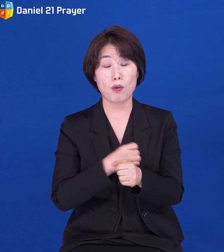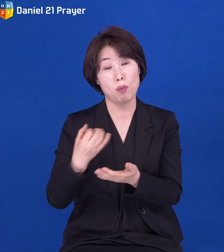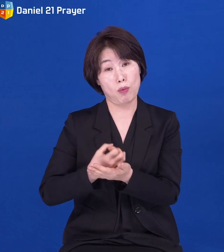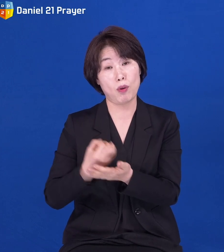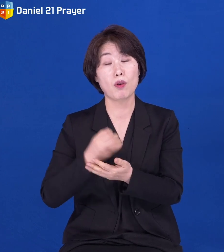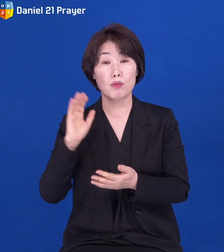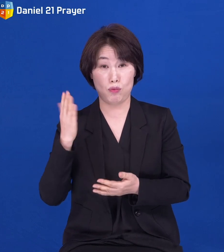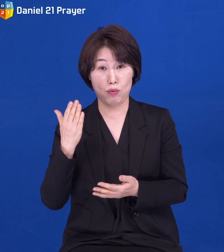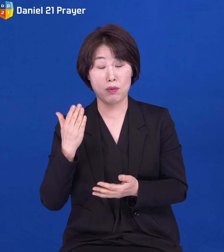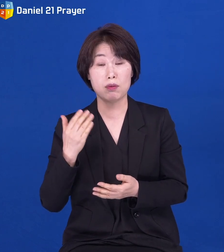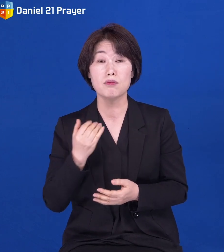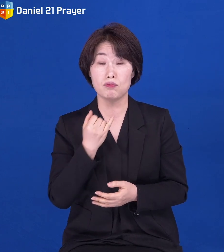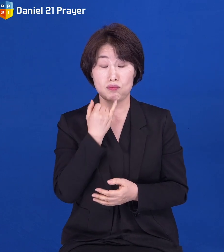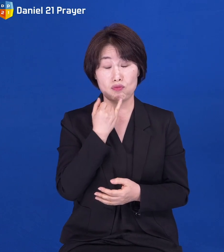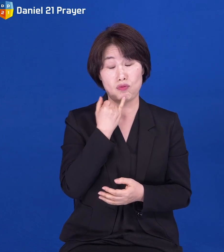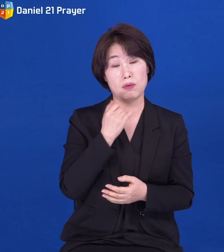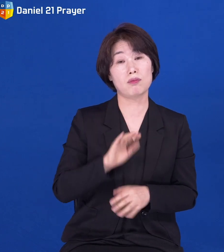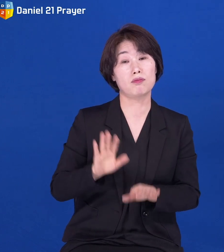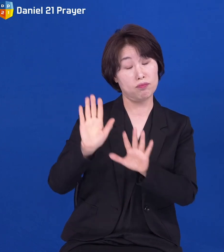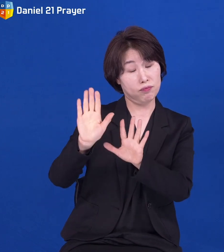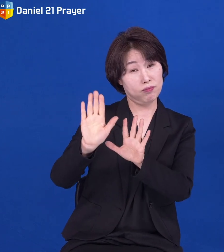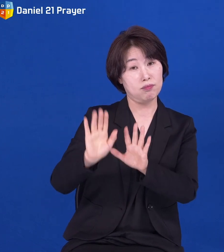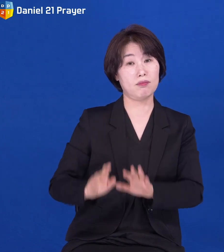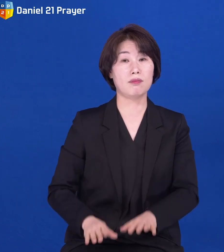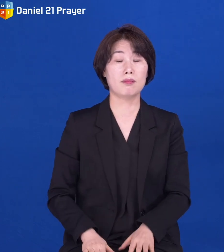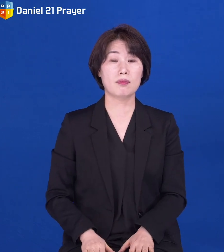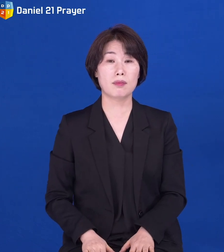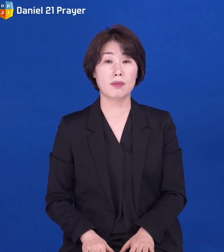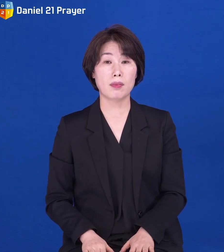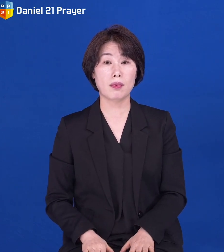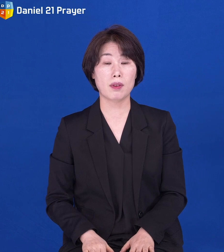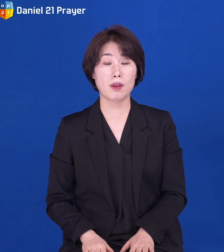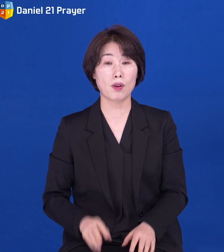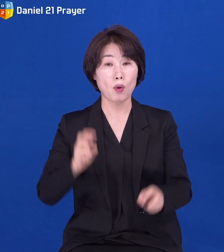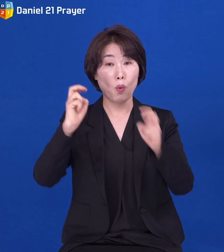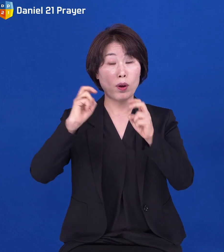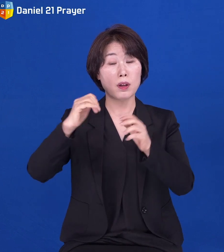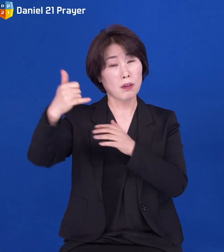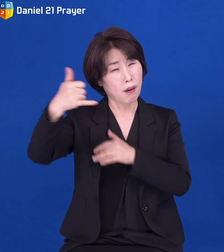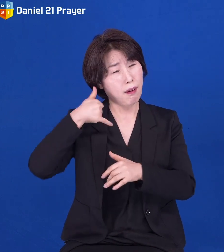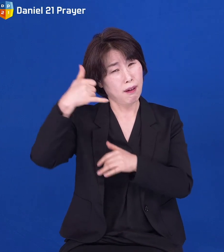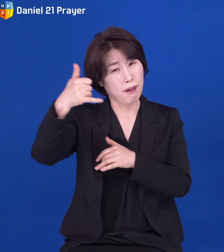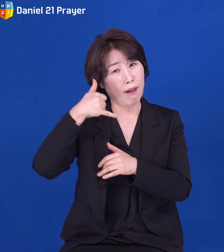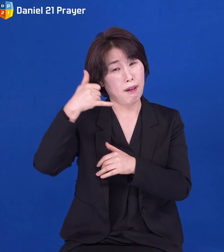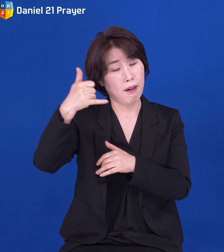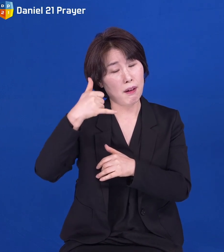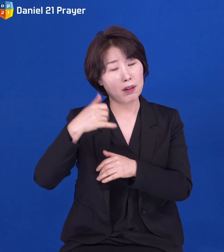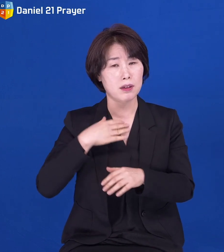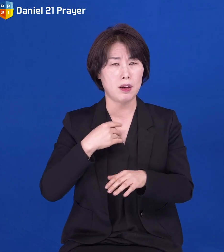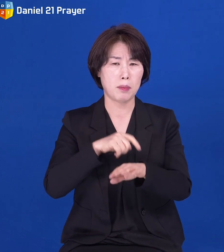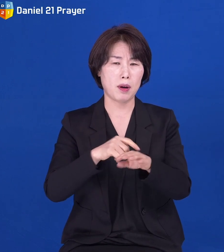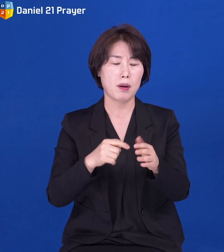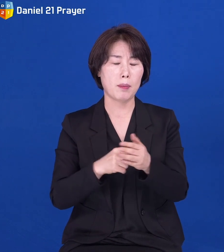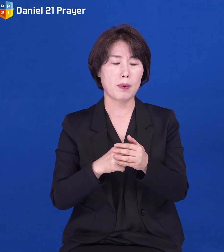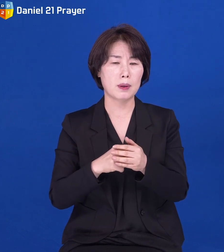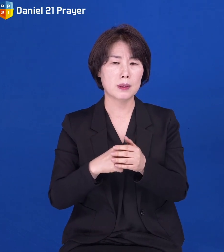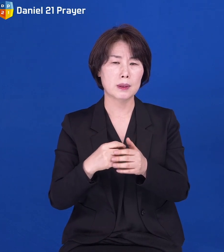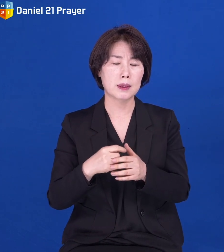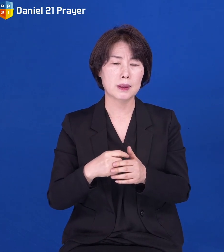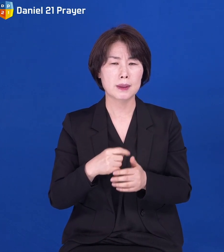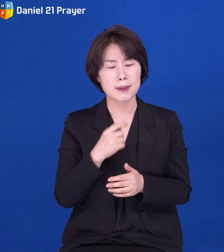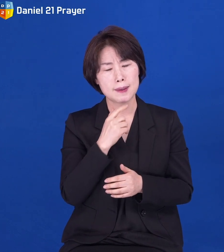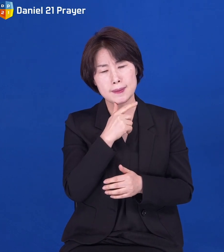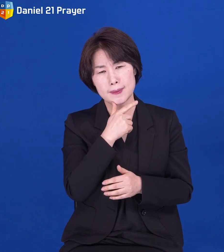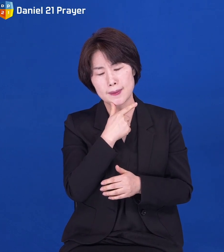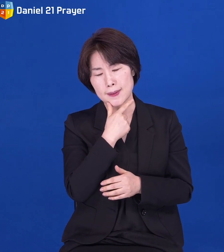된다고. 이러고 막 하는데, 어느 한 군데에서 저한테 계속 러브콜을 하니까 제가 마음이 흔들리더라고요. 그래서 고민을 막 하는데, 제